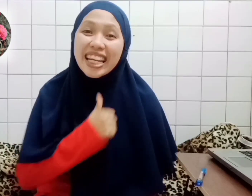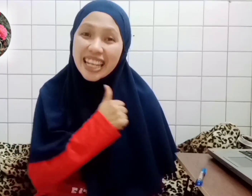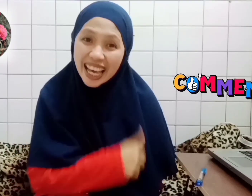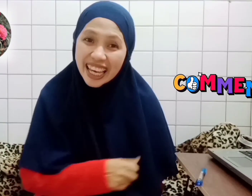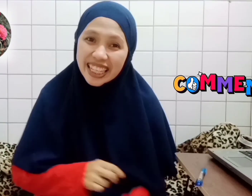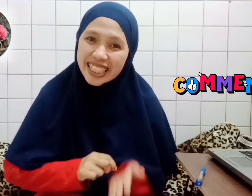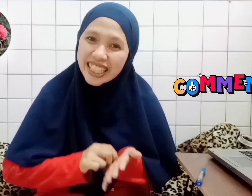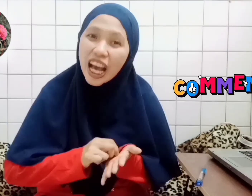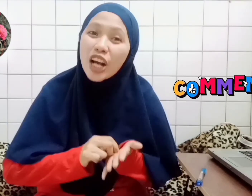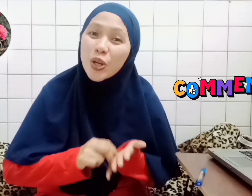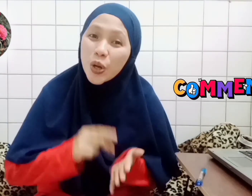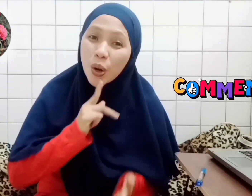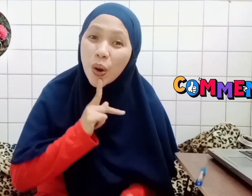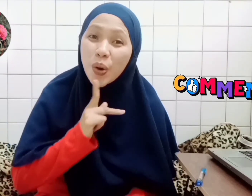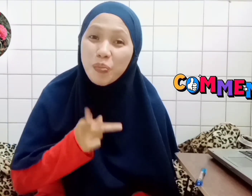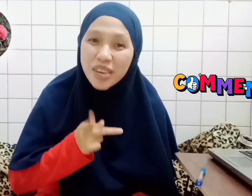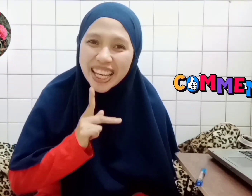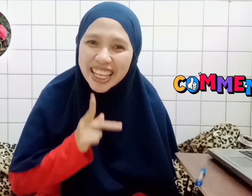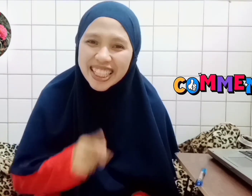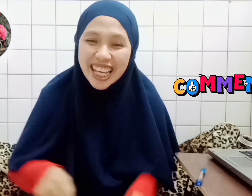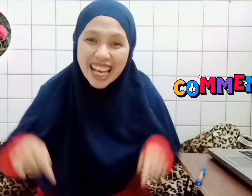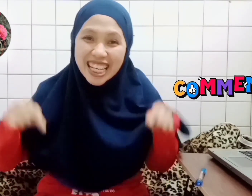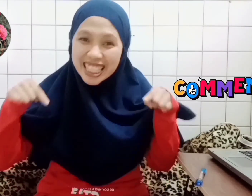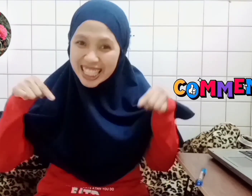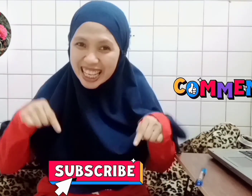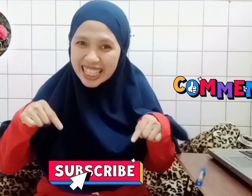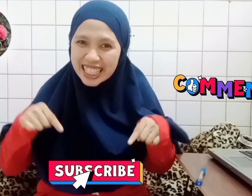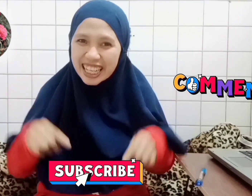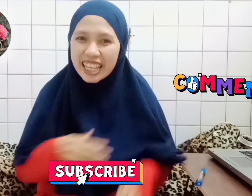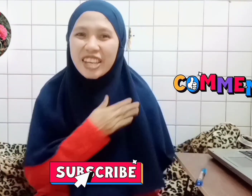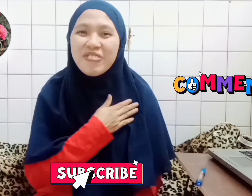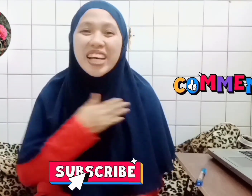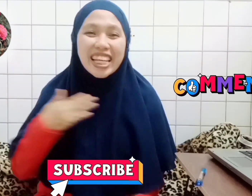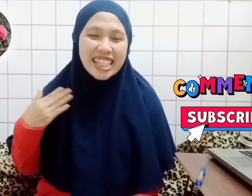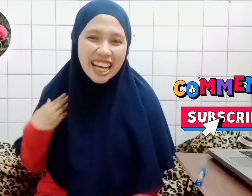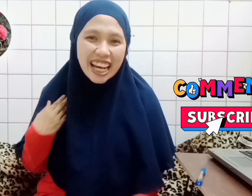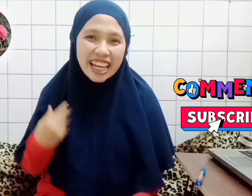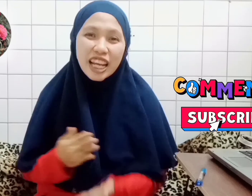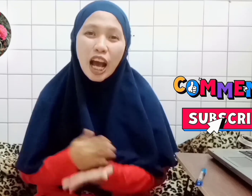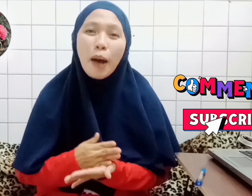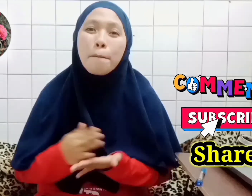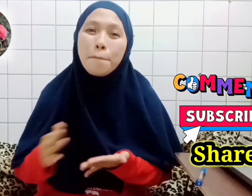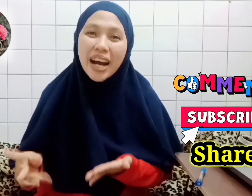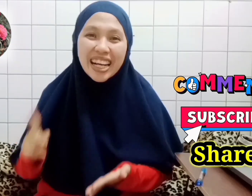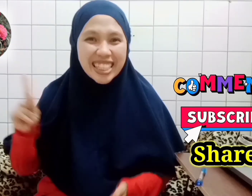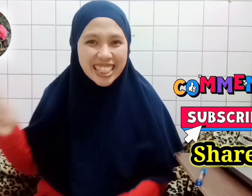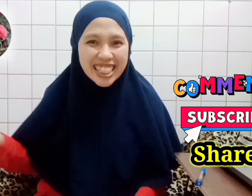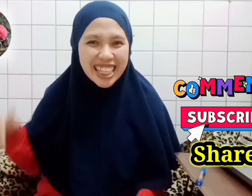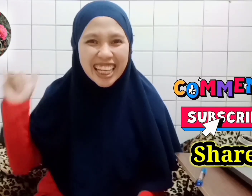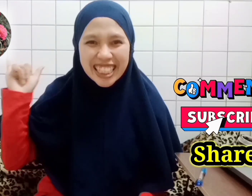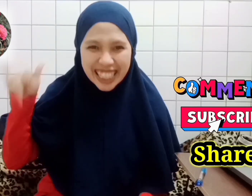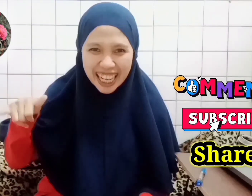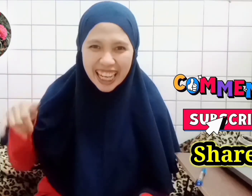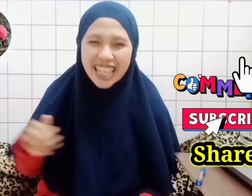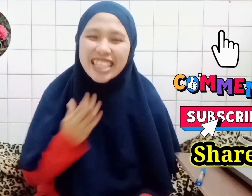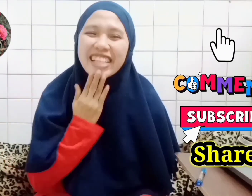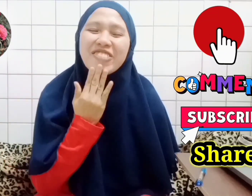bergabung, like, comment, subscribe, dan bagikan ya.